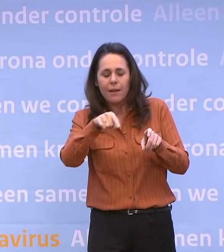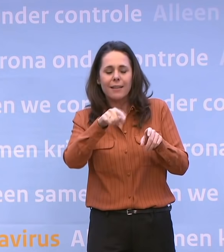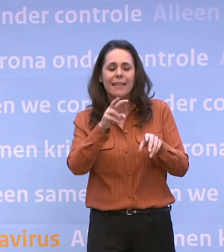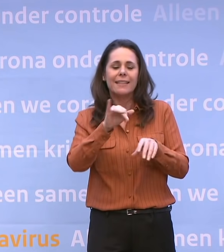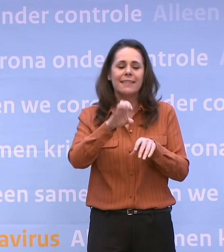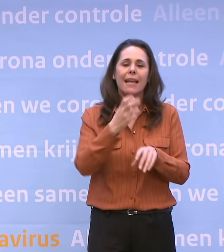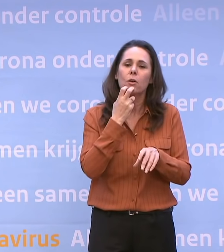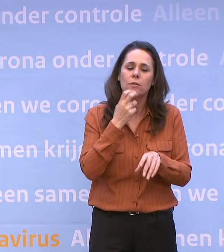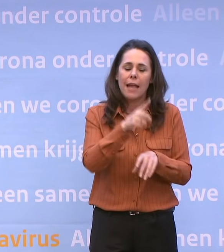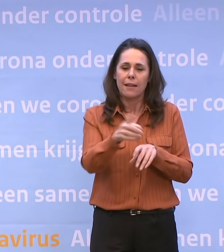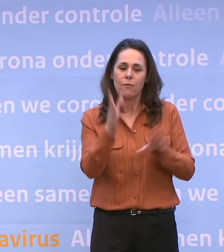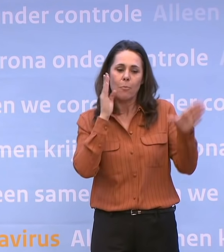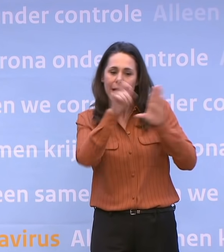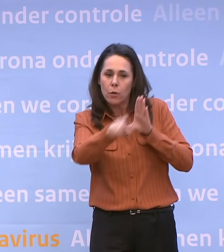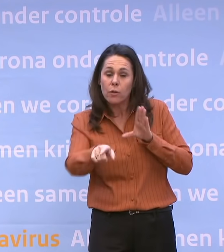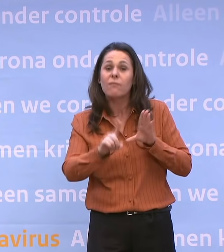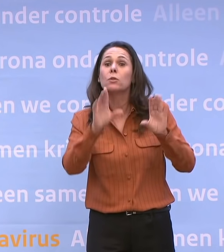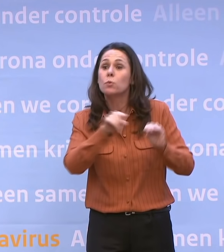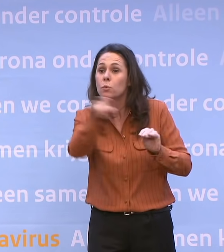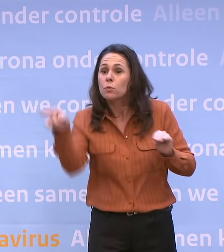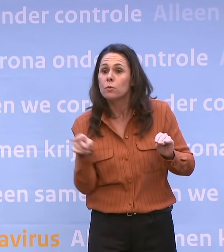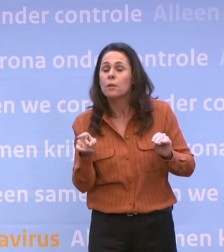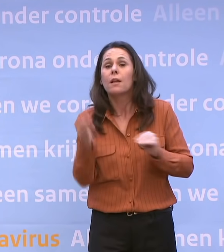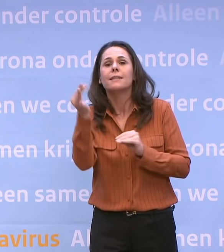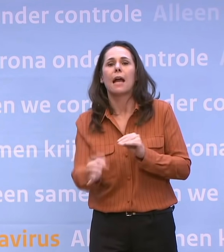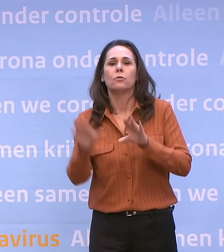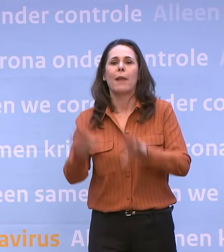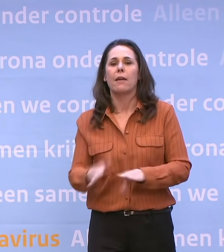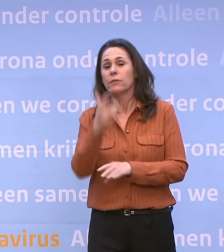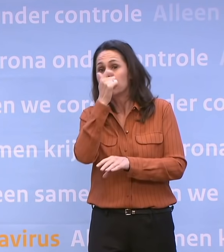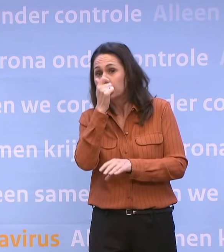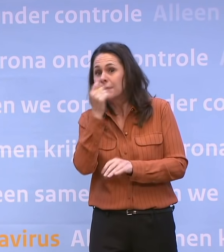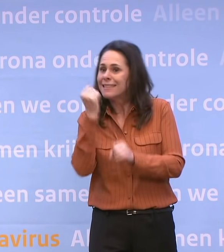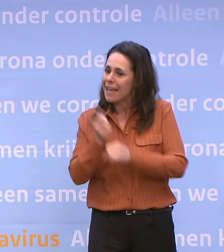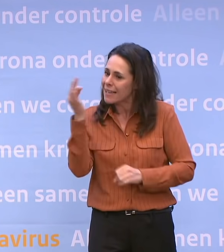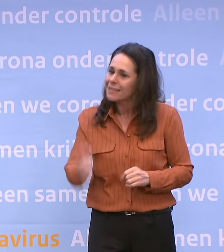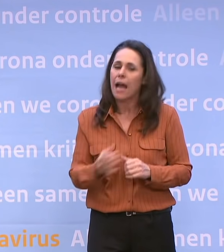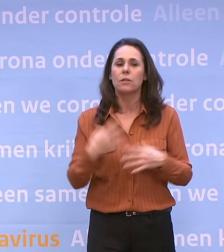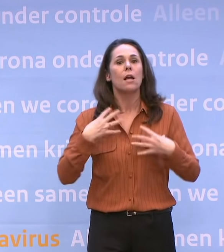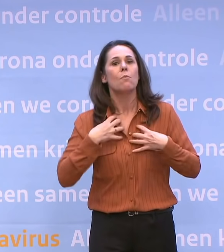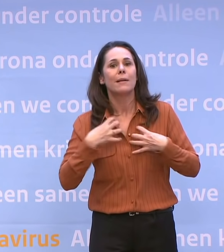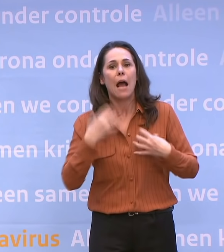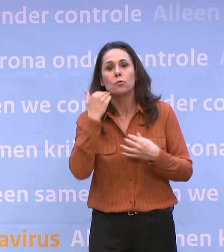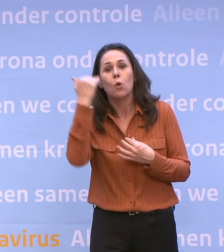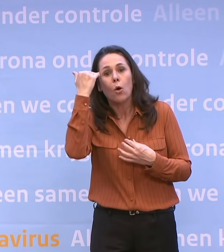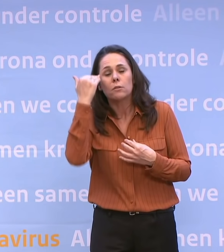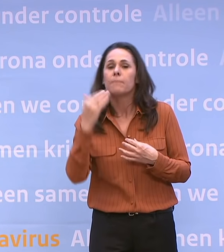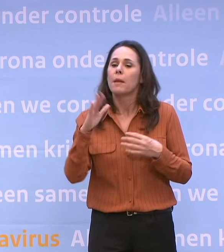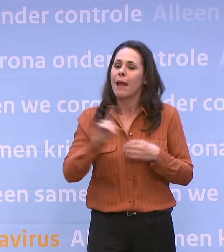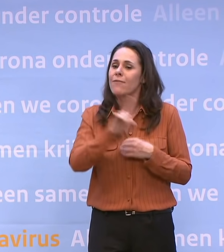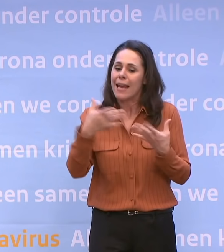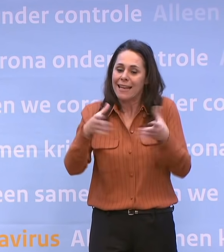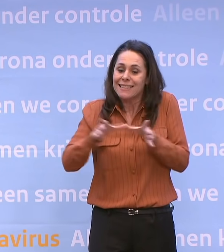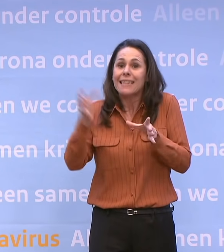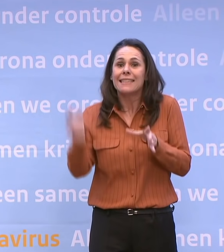is zoveel mogelijk thuis blijven. Als je snottert, zeker thuis blijven. Als je benauwdheid en of koorts ontwikkelt, blijft je hele gezin